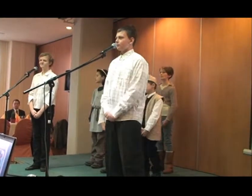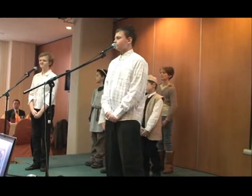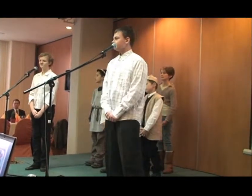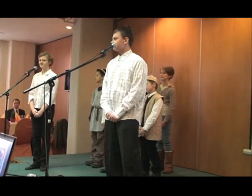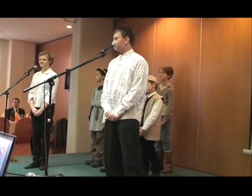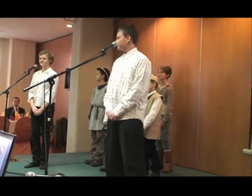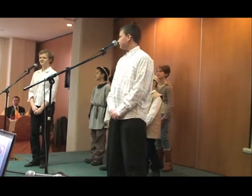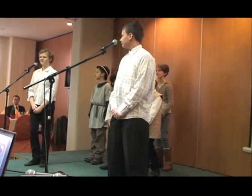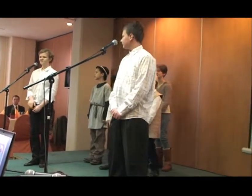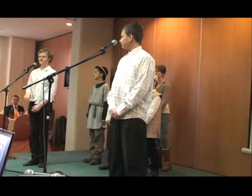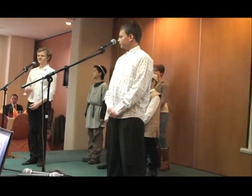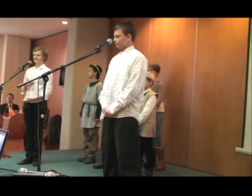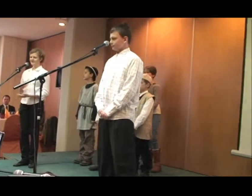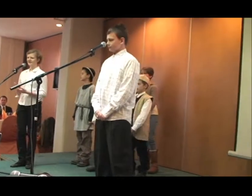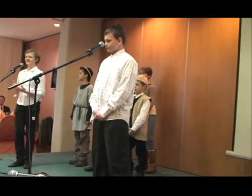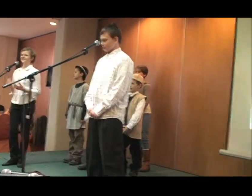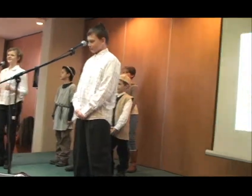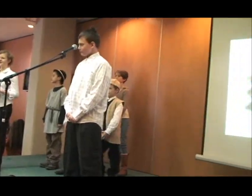kolędy.